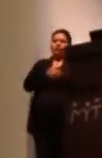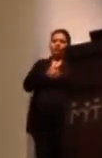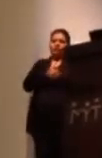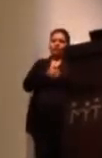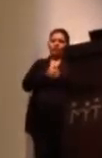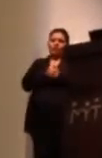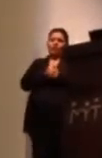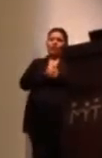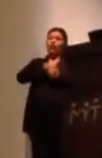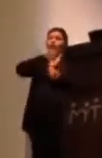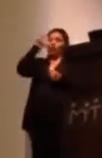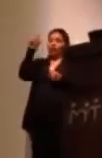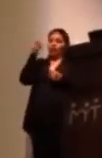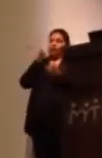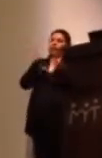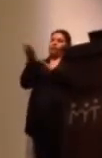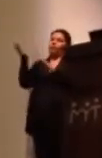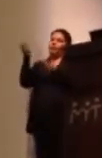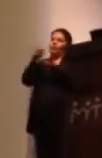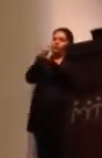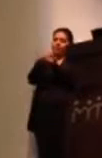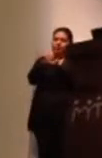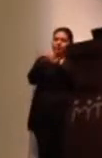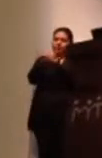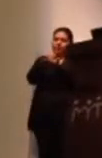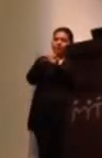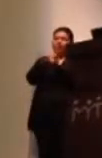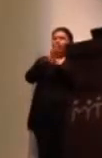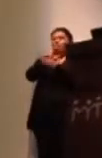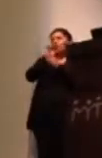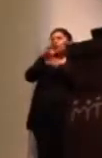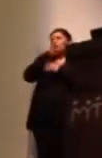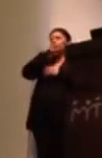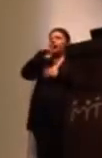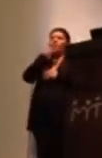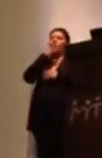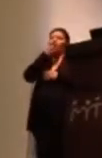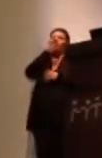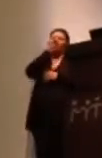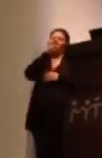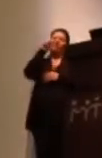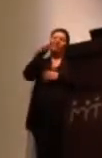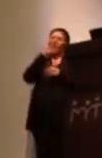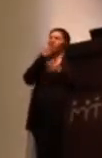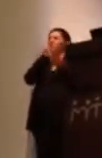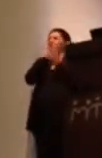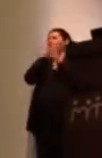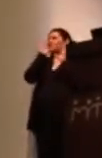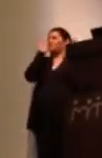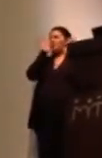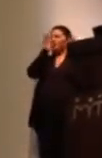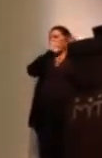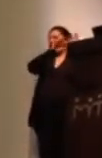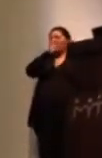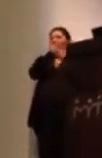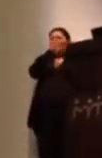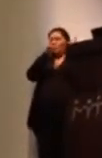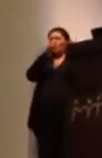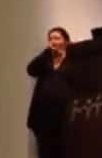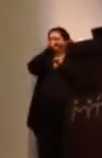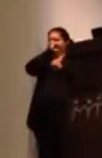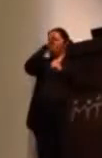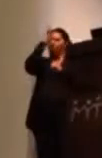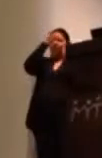entonces después van a las terapias. Y entonces mejor no les digas nada. Y entonces porque los niños tienen que ser también muy libres en sus